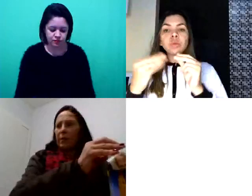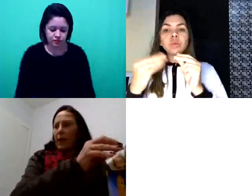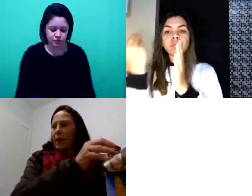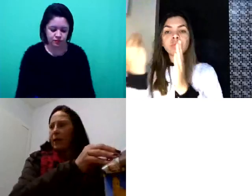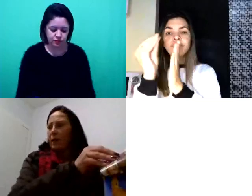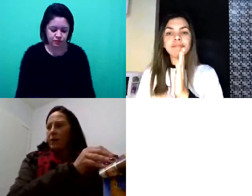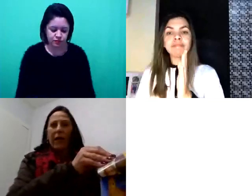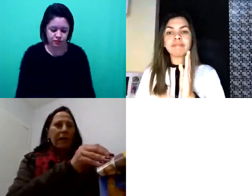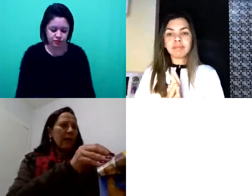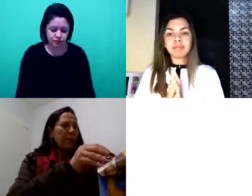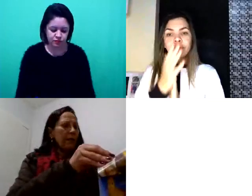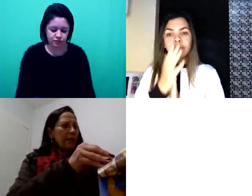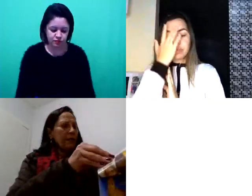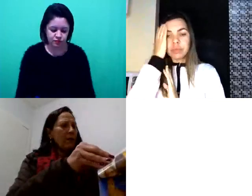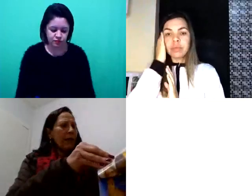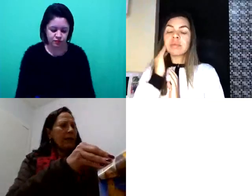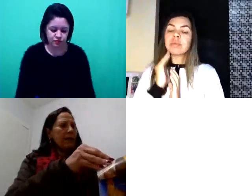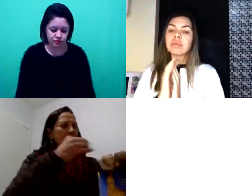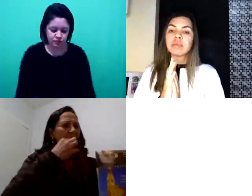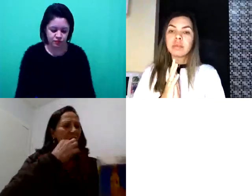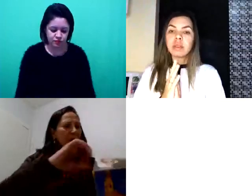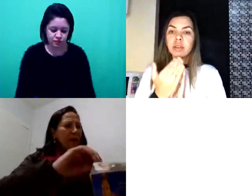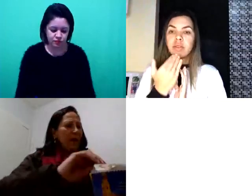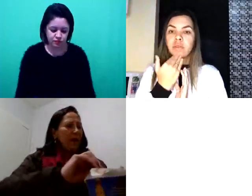pedir já aqui que a Patrícia está online também,